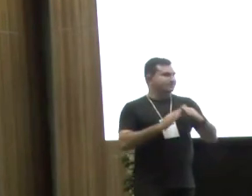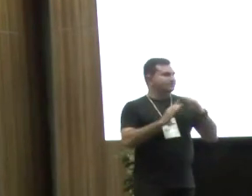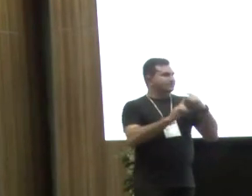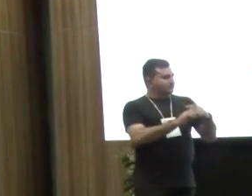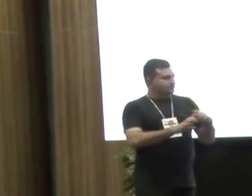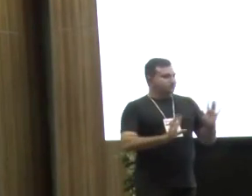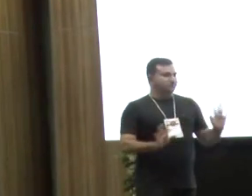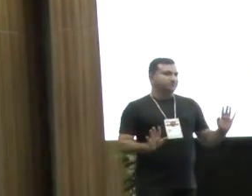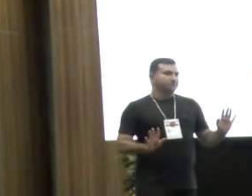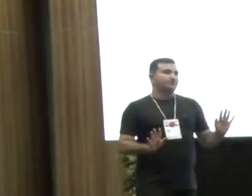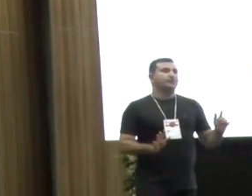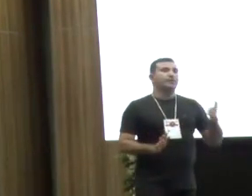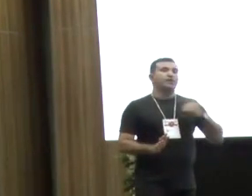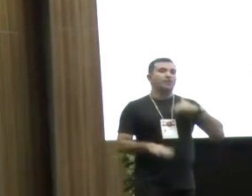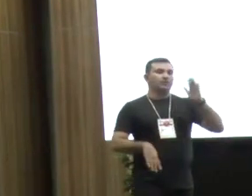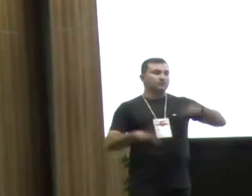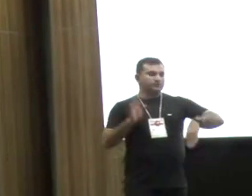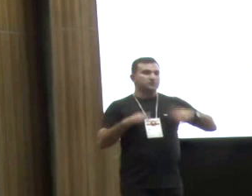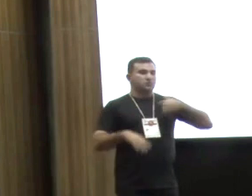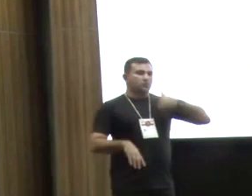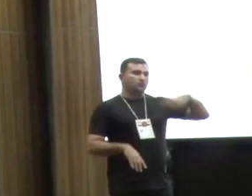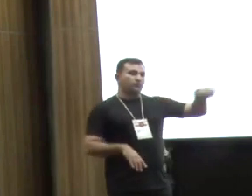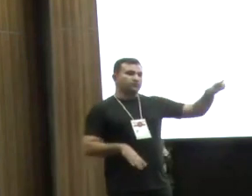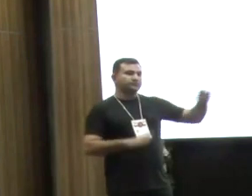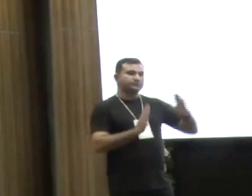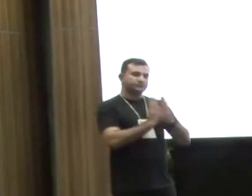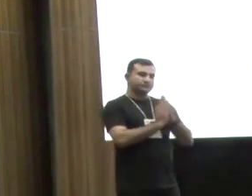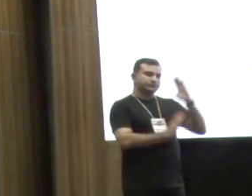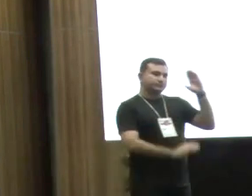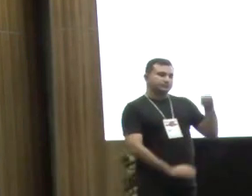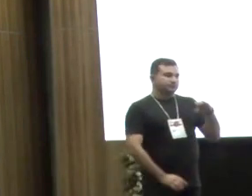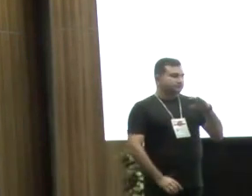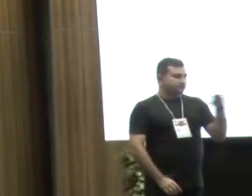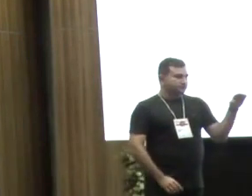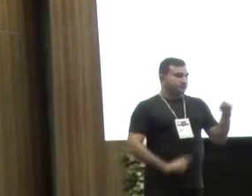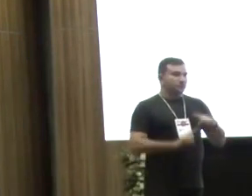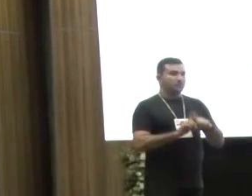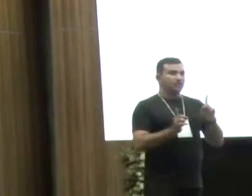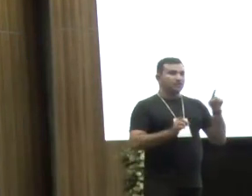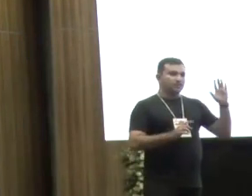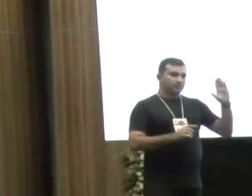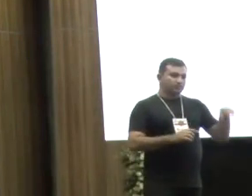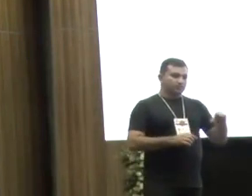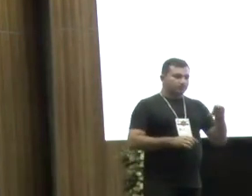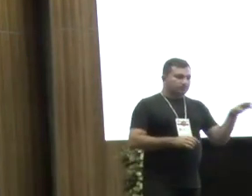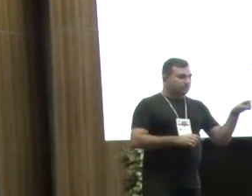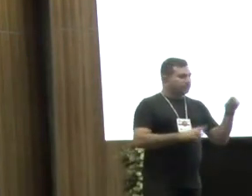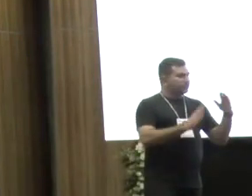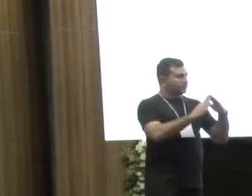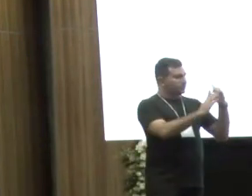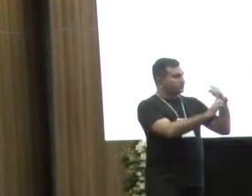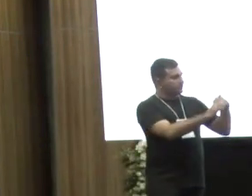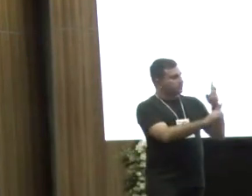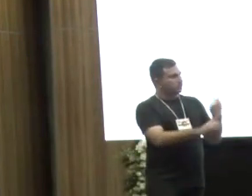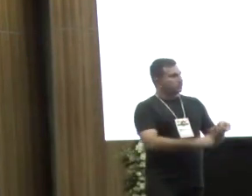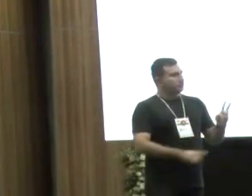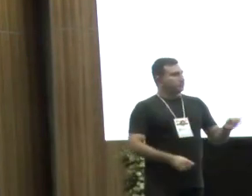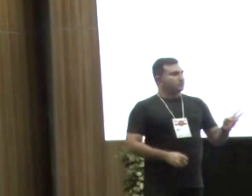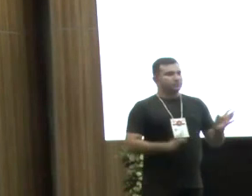Aí, vez ou outra eu vou a uma missa. Mas também não é na mesma igreja. Quando eu preciso do